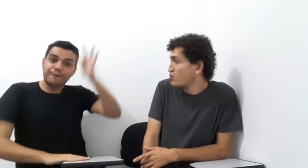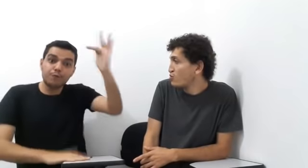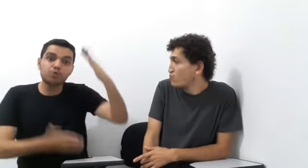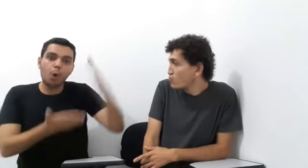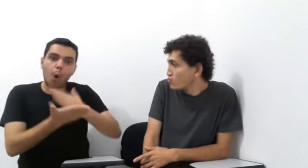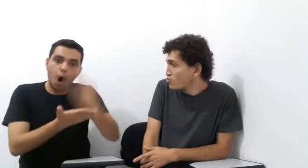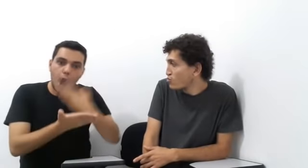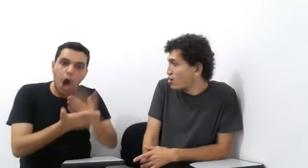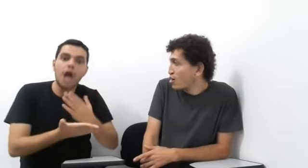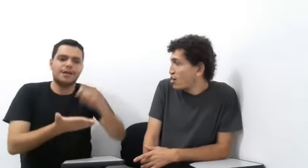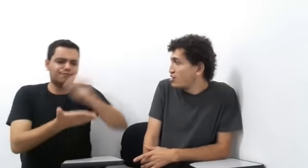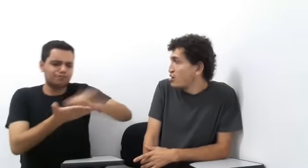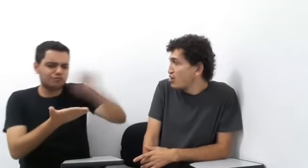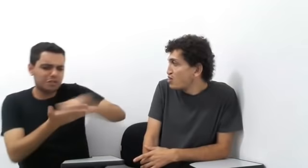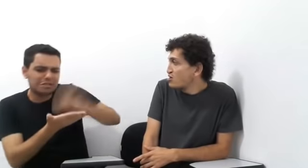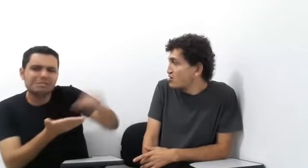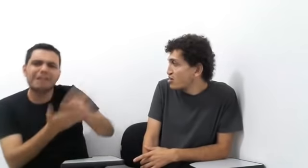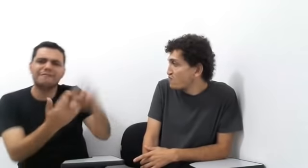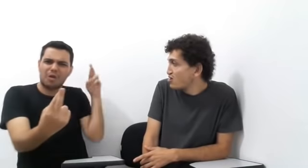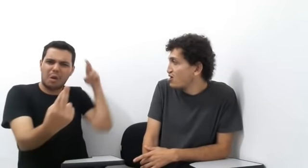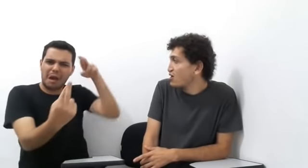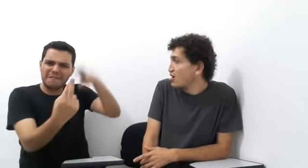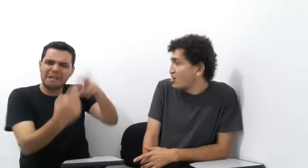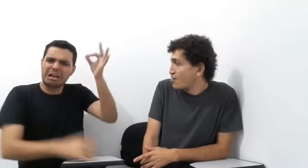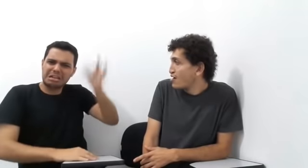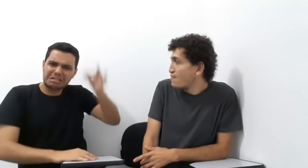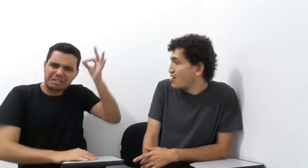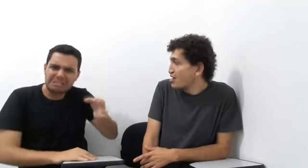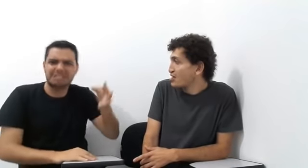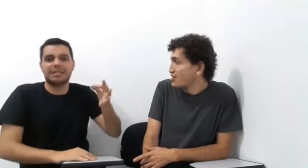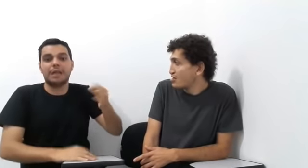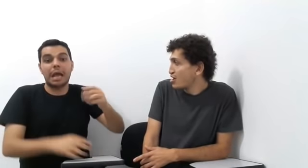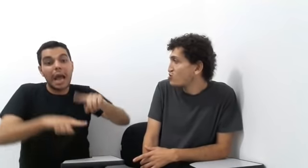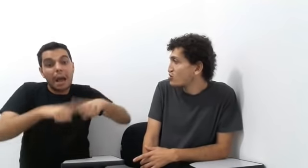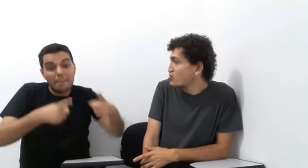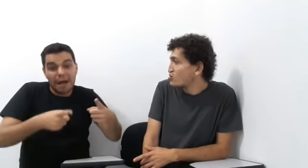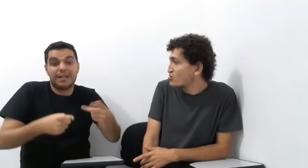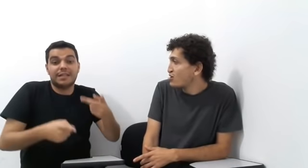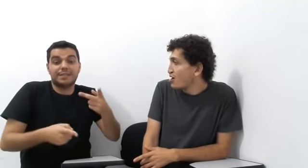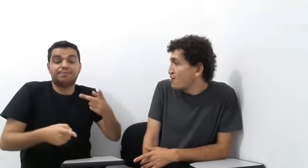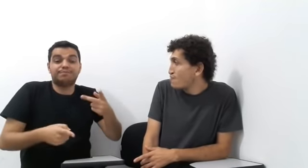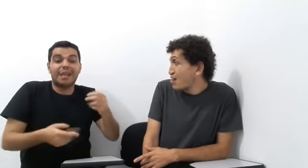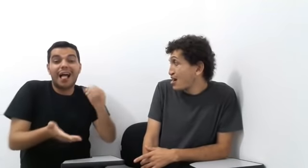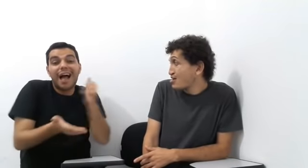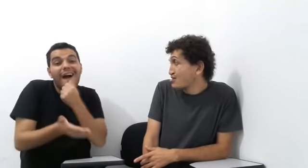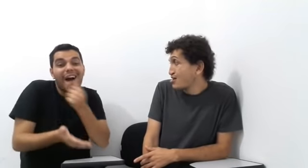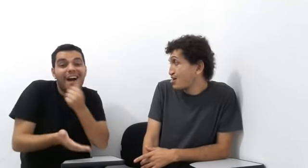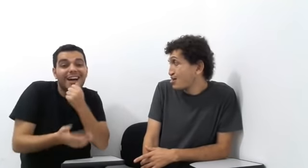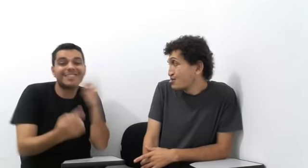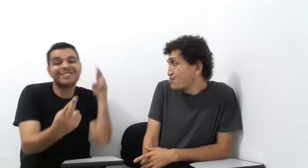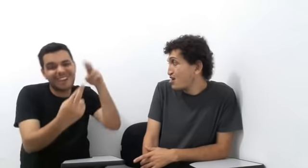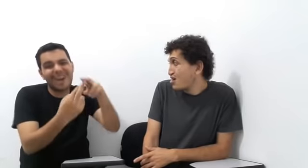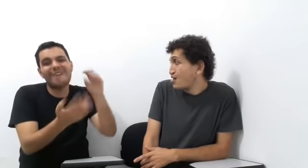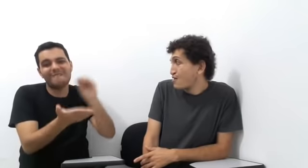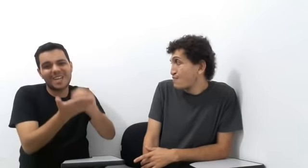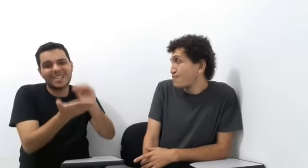no futuro, livro, escrever, referências certas direitinho, mas ainda está